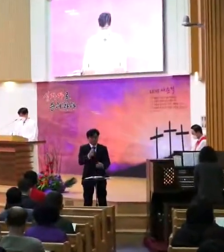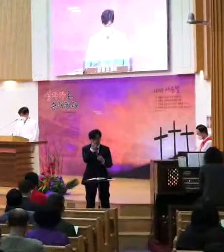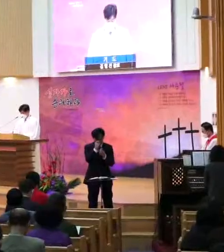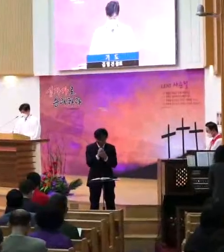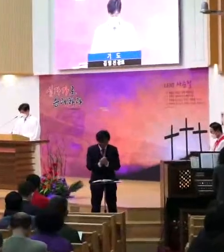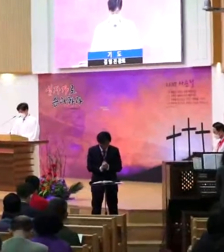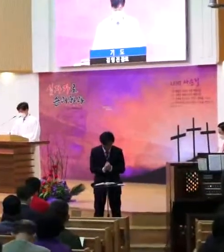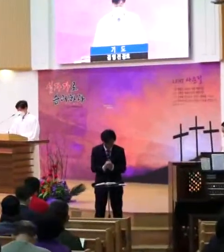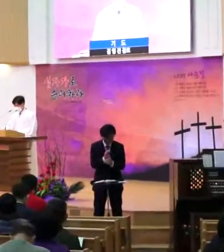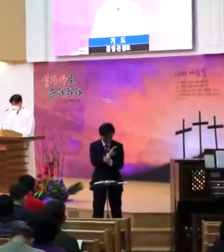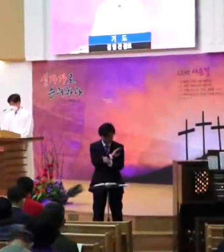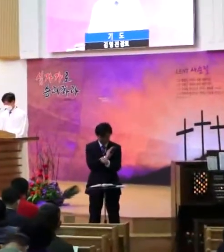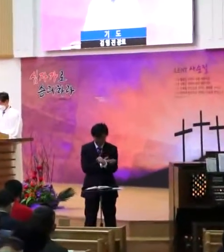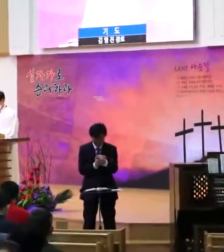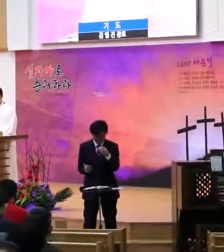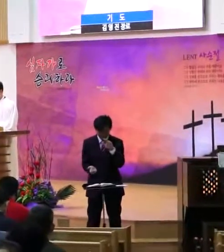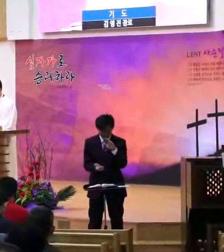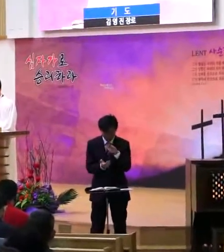전능하신 하나님 아버지,